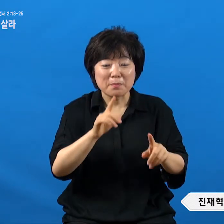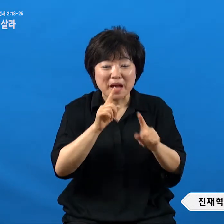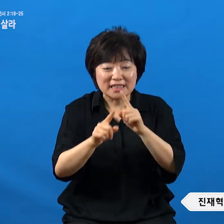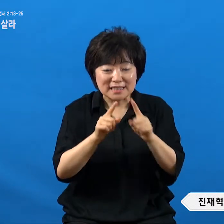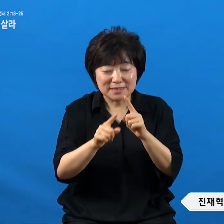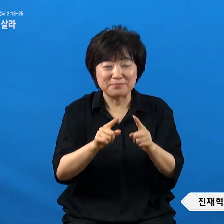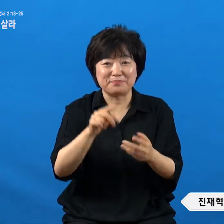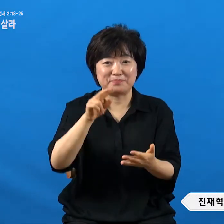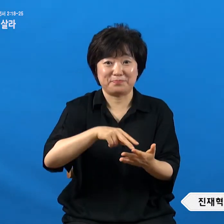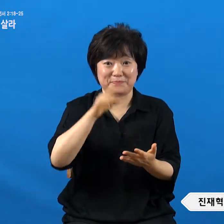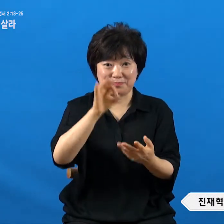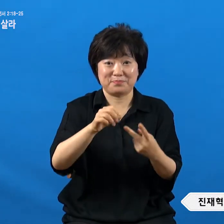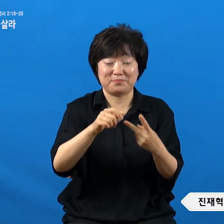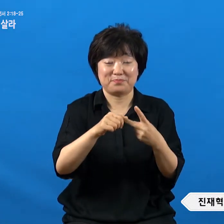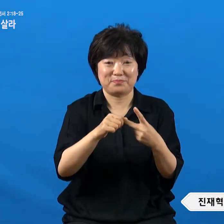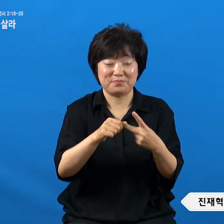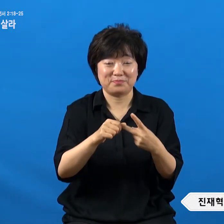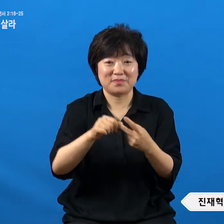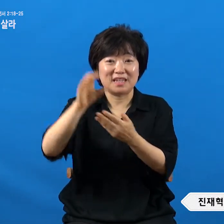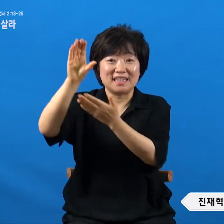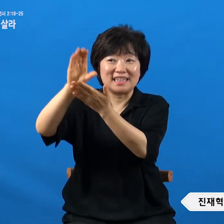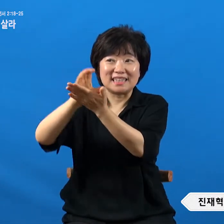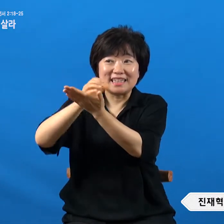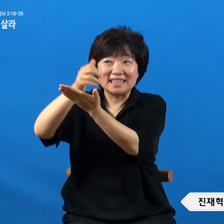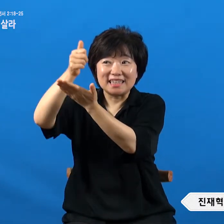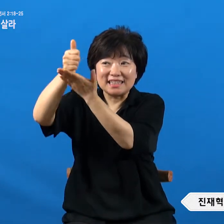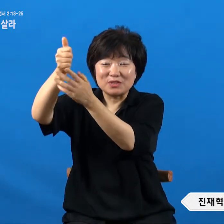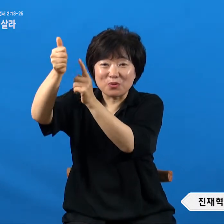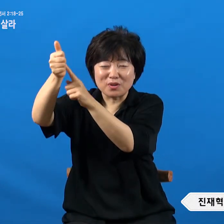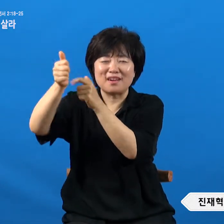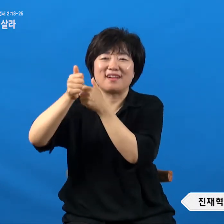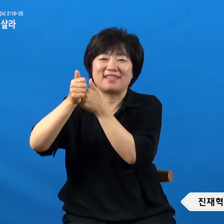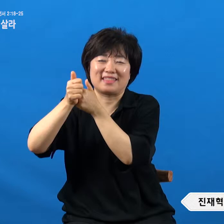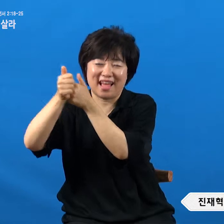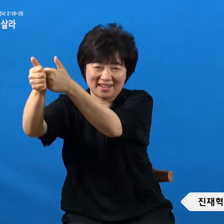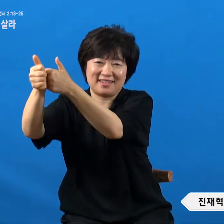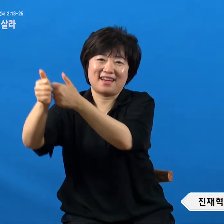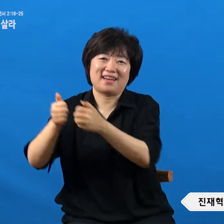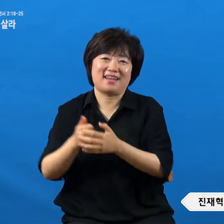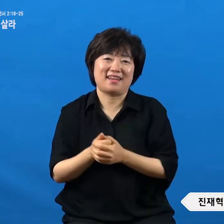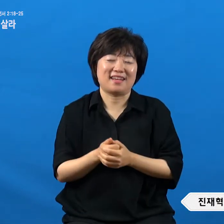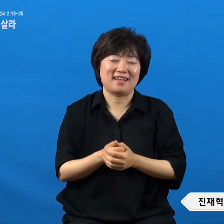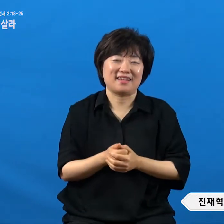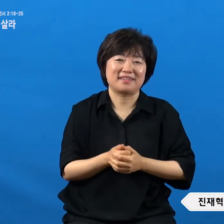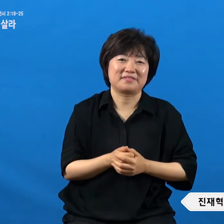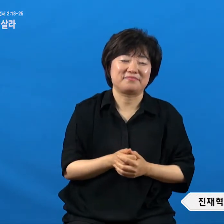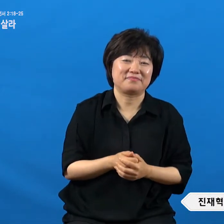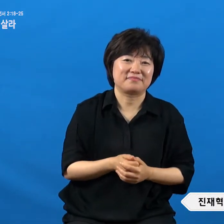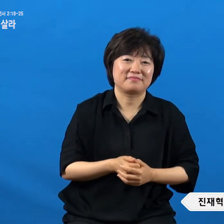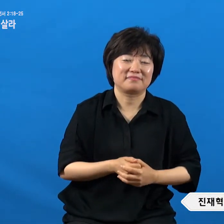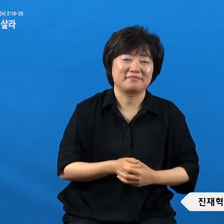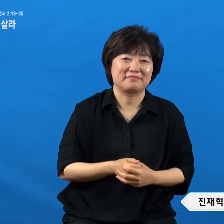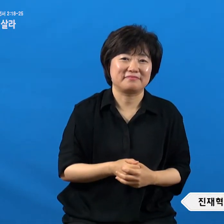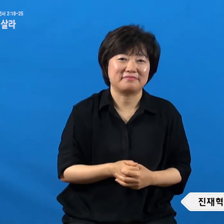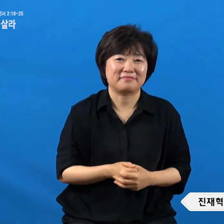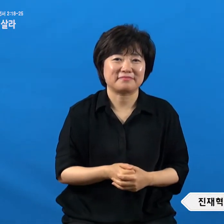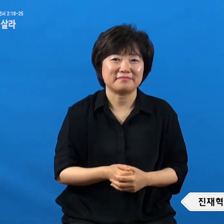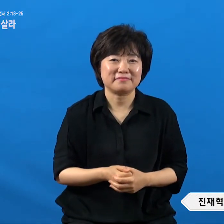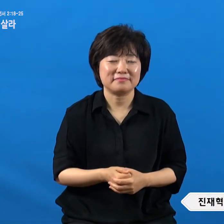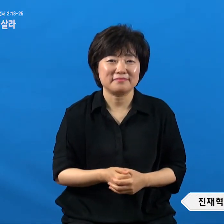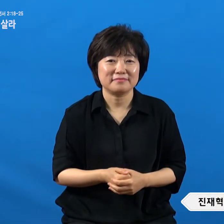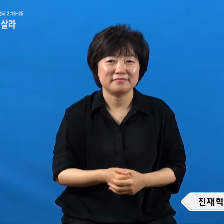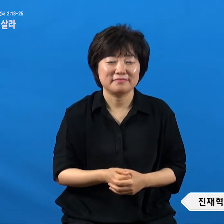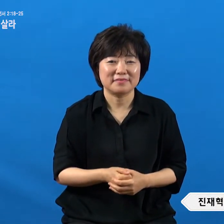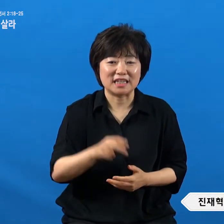오늘 본문은 우리 가운데 말씀합니다. 그리스도를 따르라. The model of